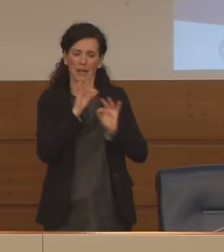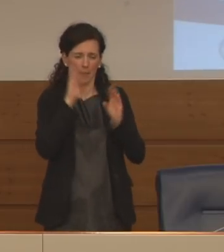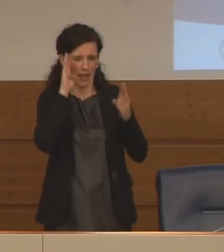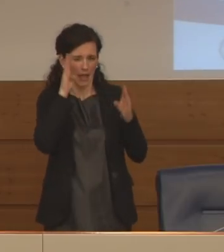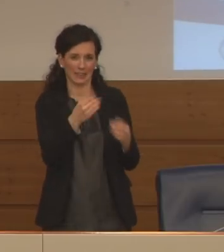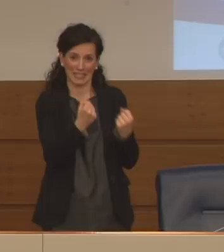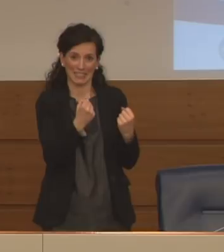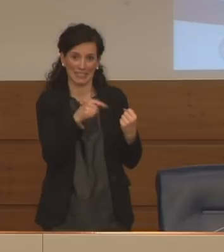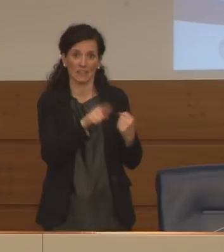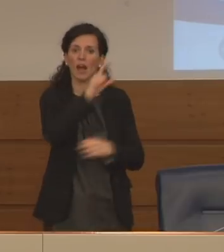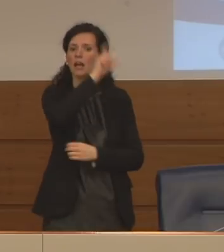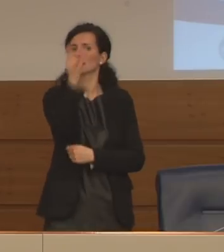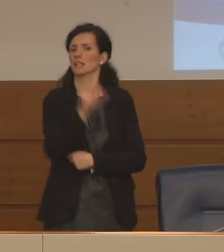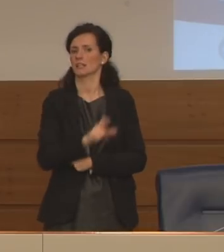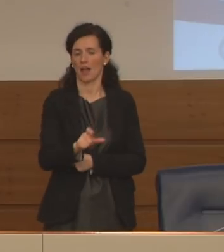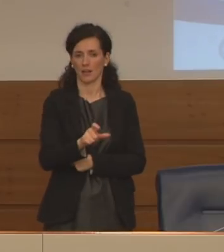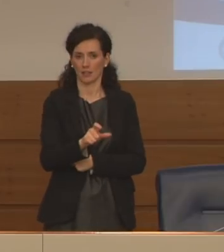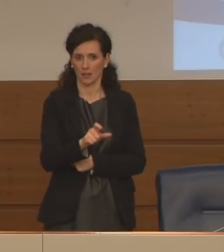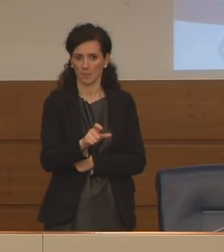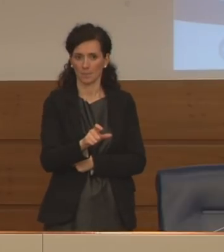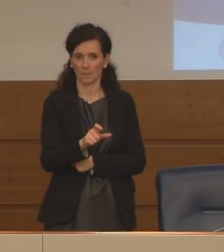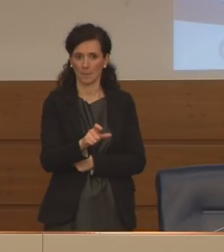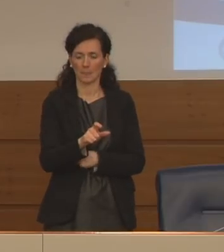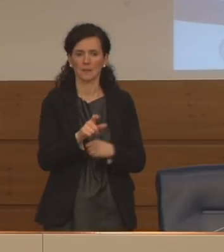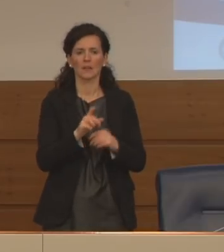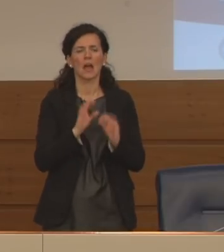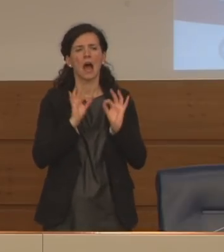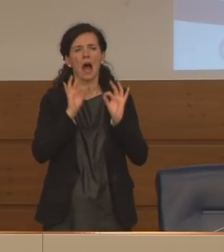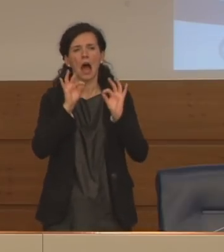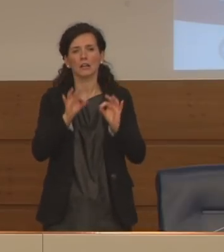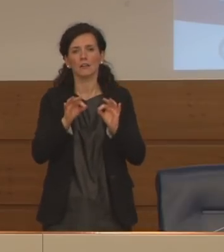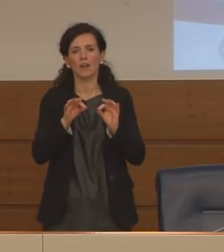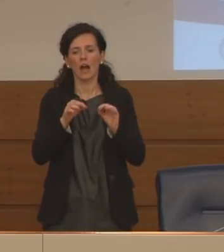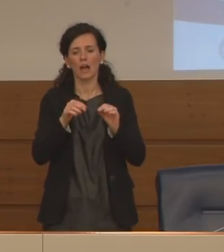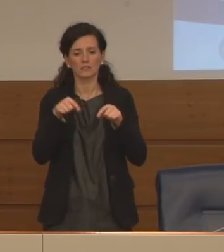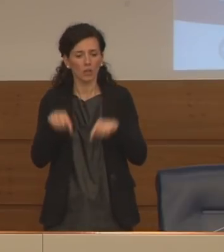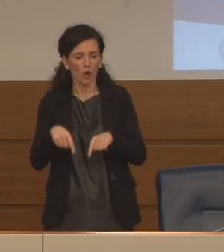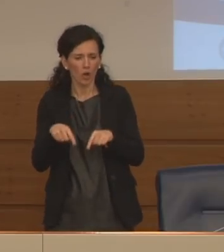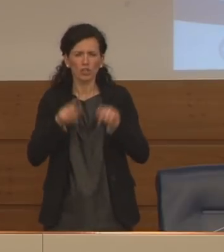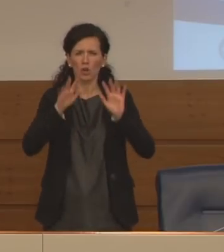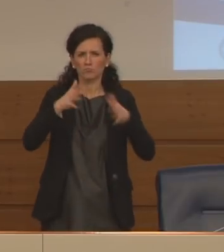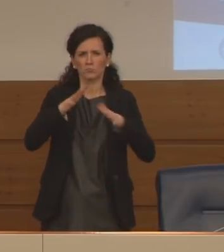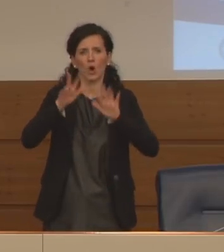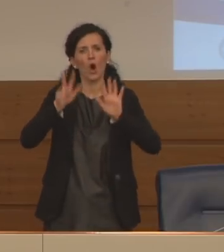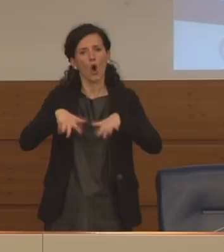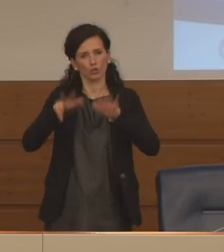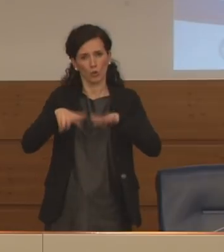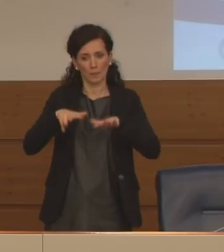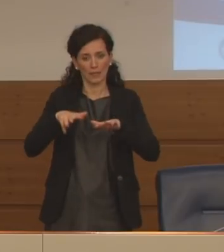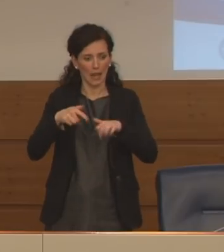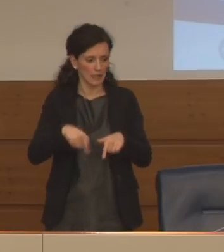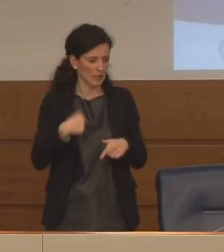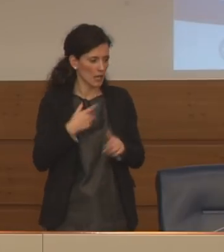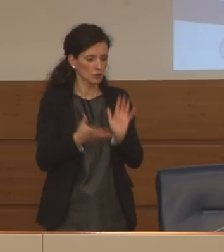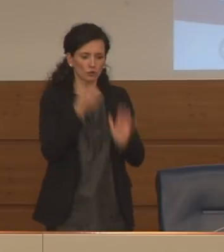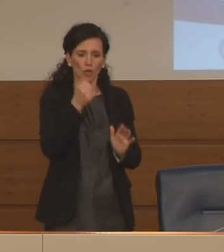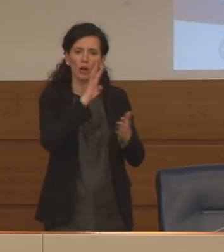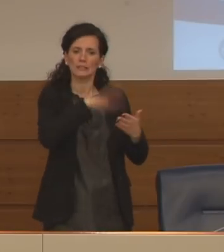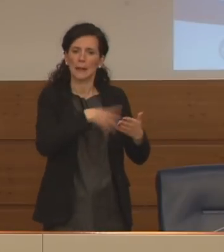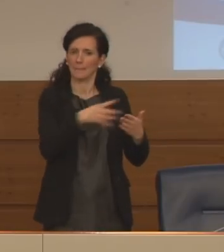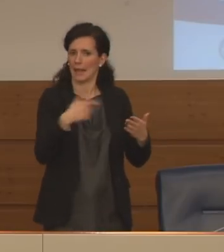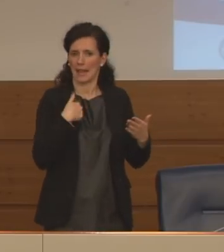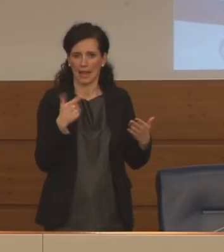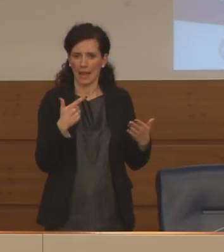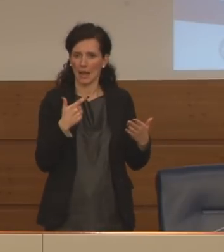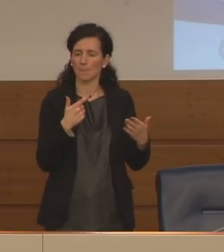in tutta italia siamo arrivati intorno agli 8.000 adesso non ho con me la tabella e quindi non riesco a dare il dato preciso